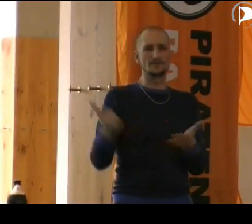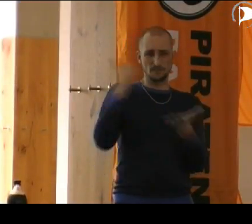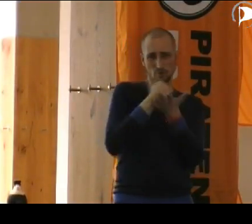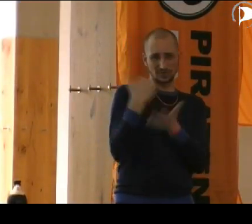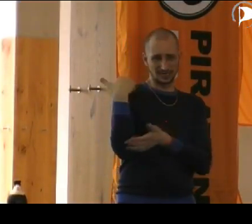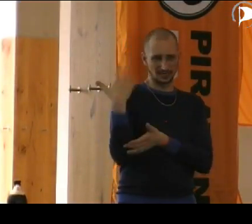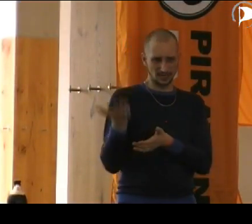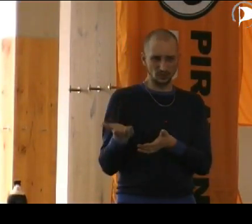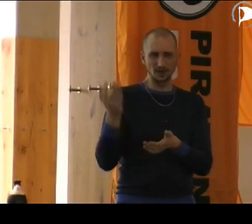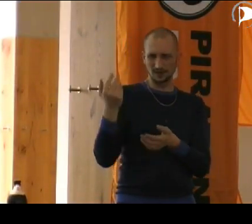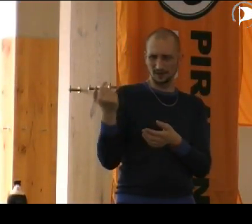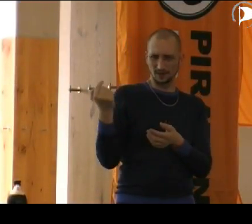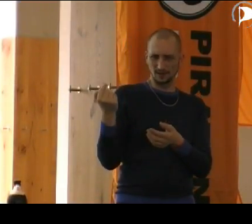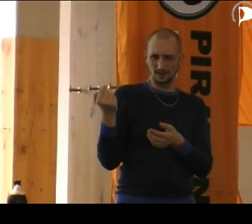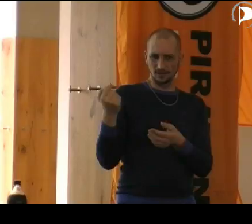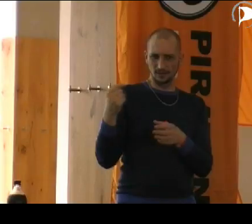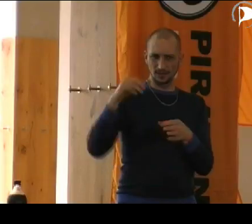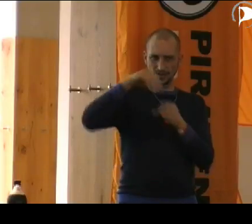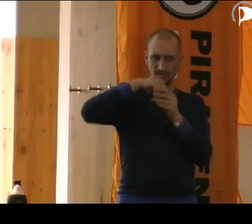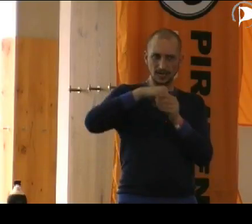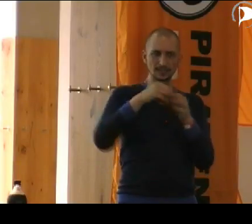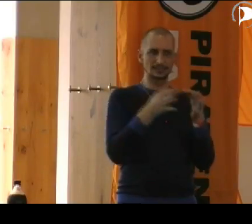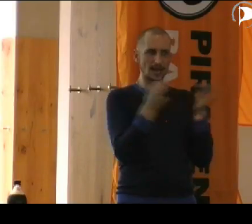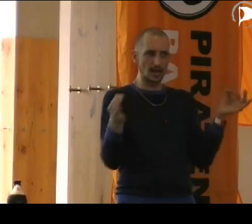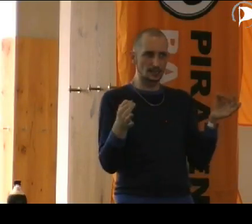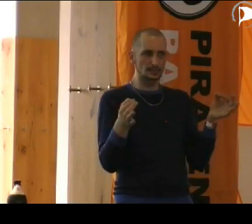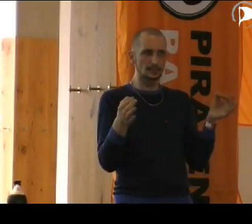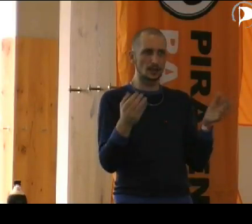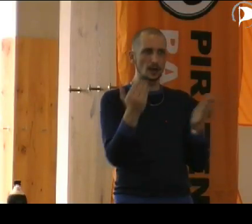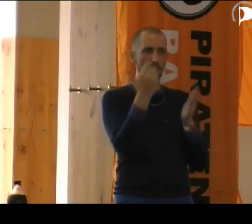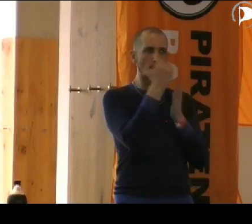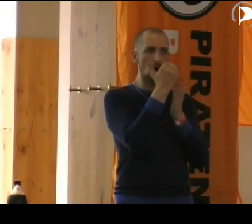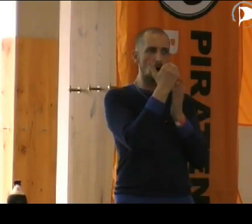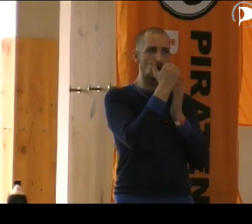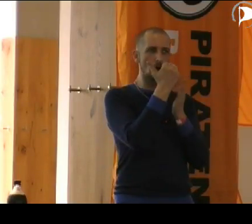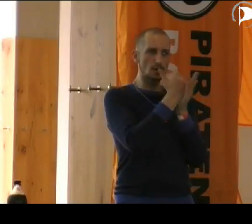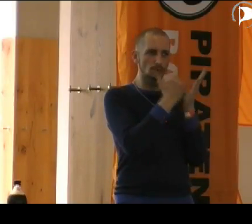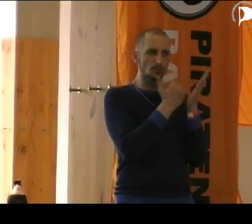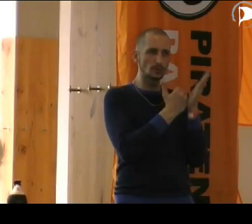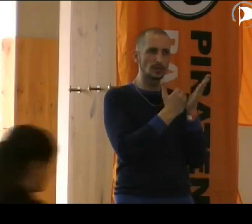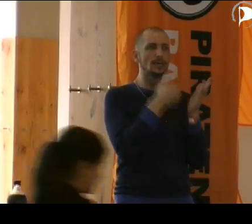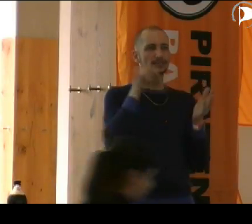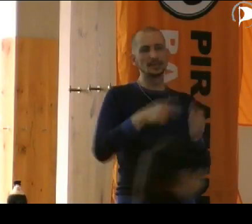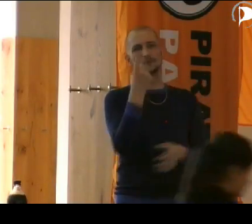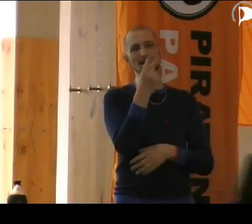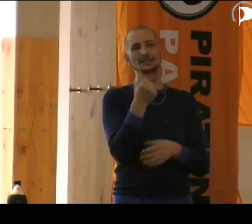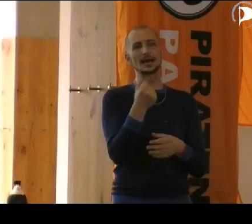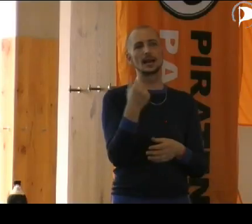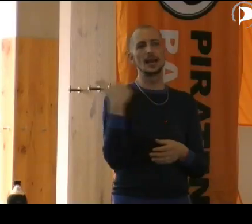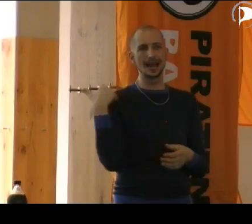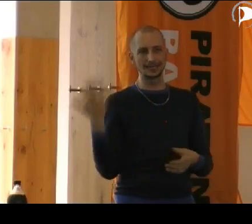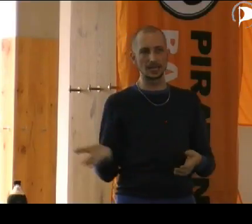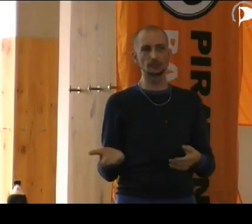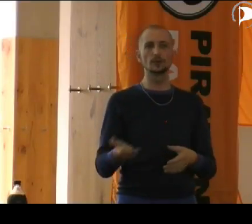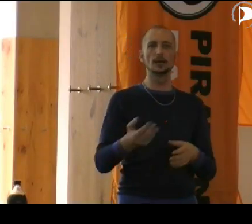also so wie sie vor gedenken ist der punkt würde ich bin der stelle entlasten und die finanzielle entlastung wurde ausgelassen freuen